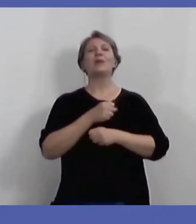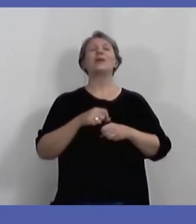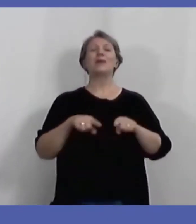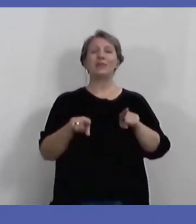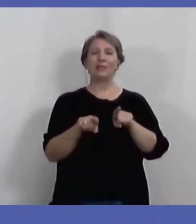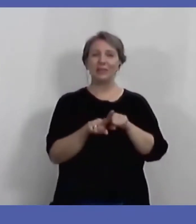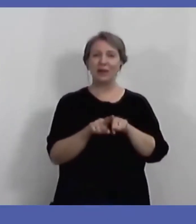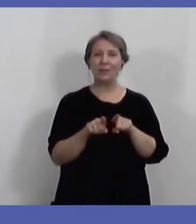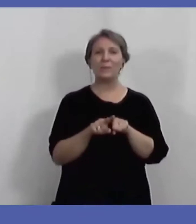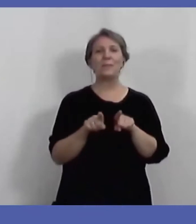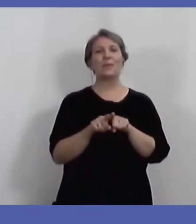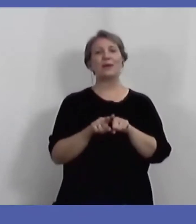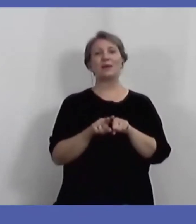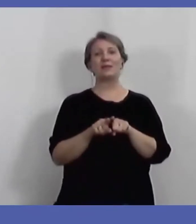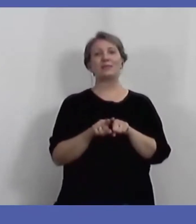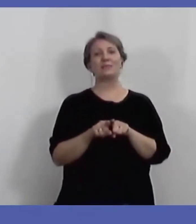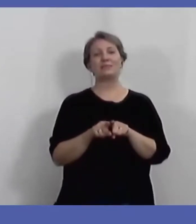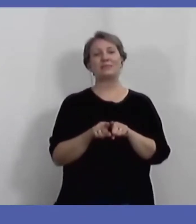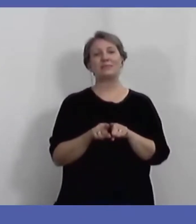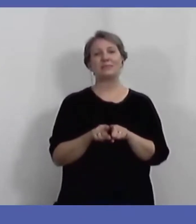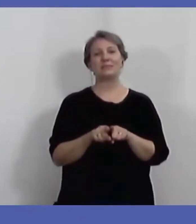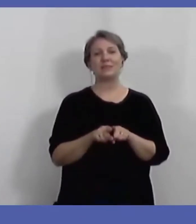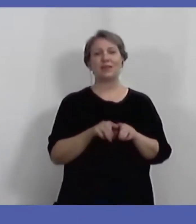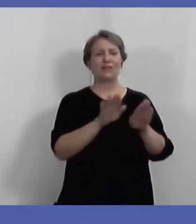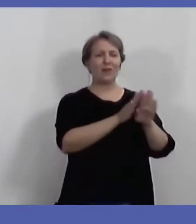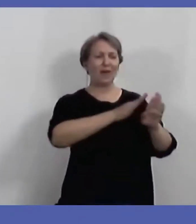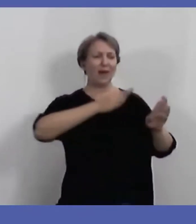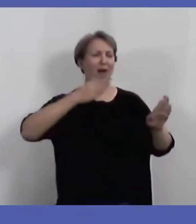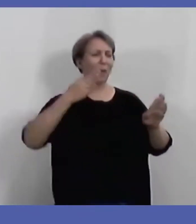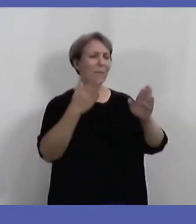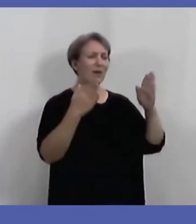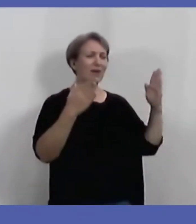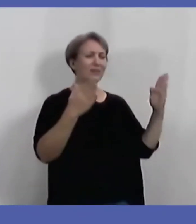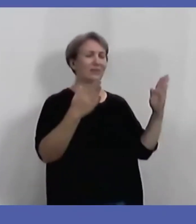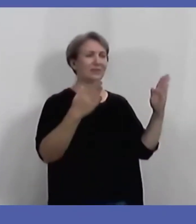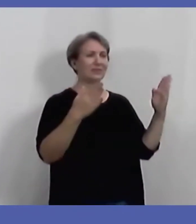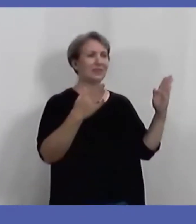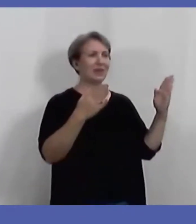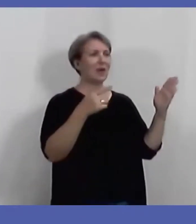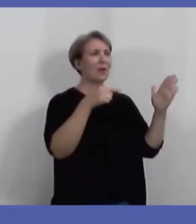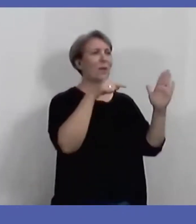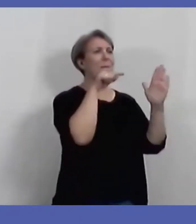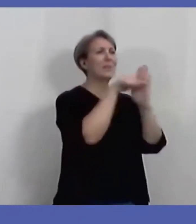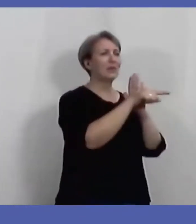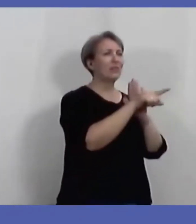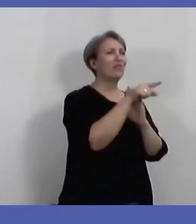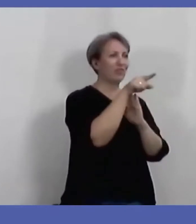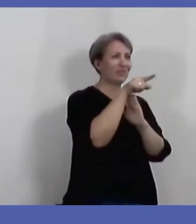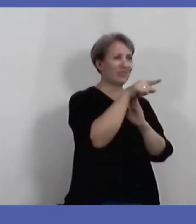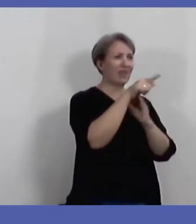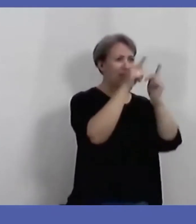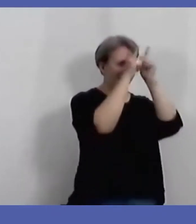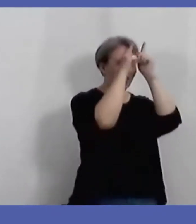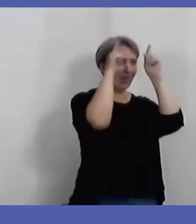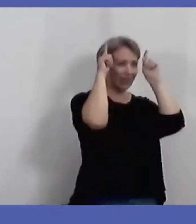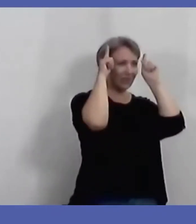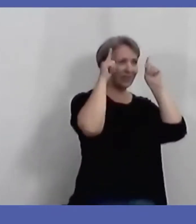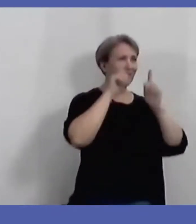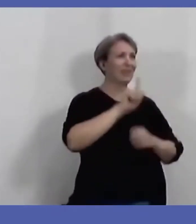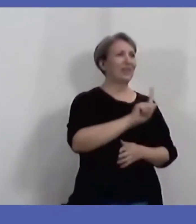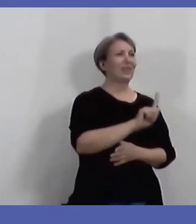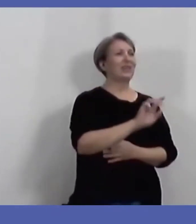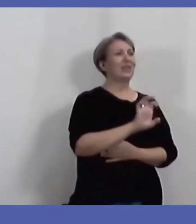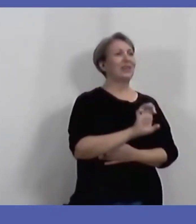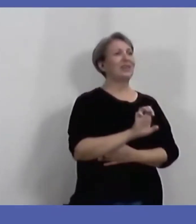Ó Senhor Jesus, abriu a porta de salvação para os gentios. E nesta